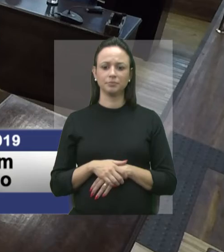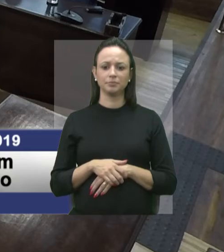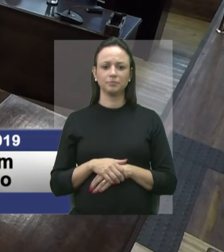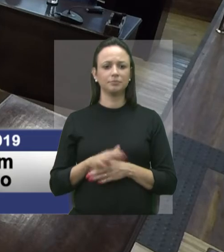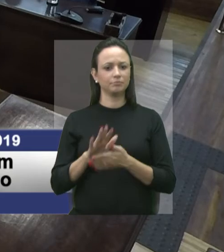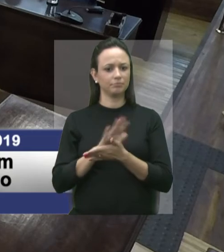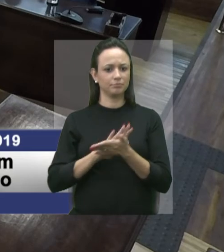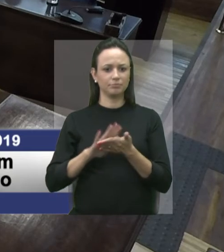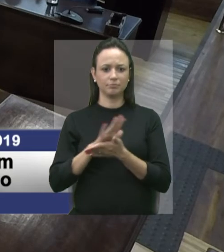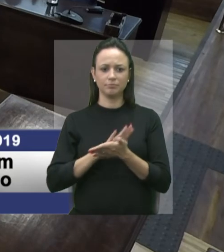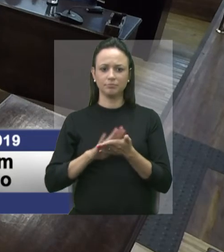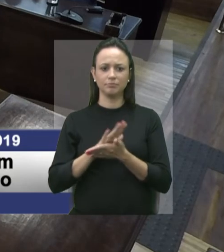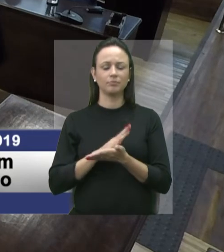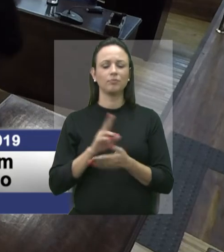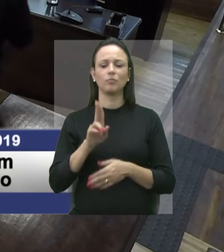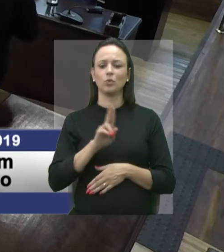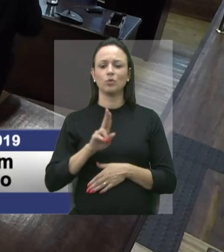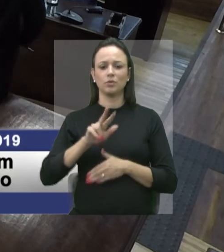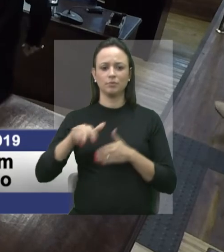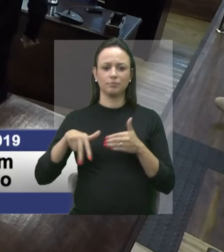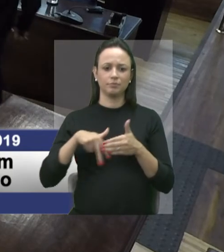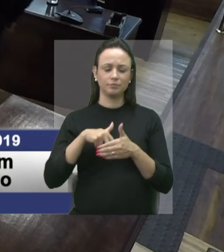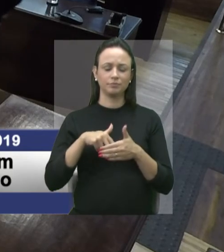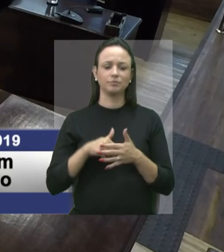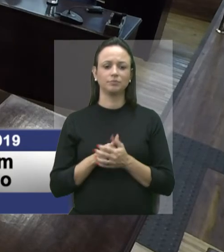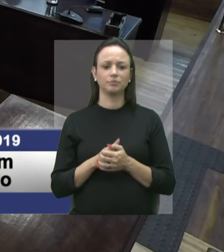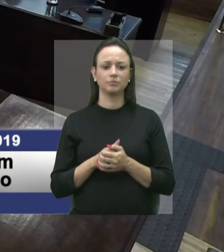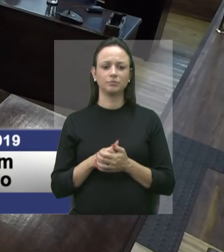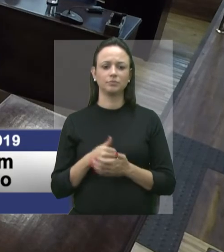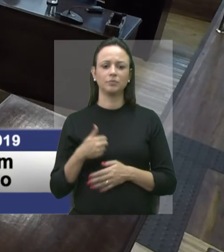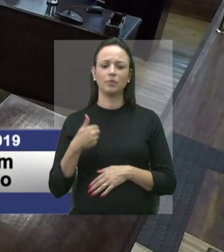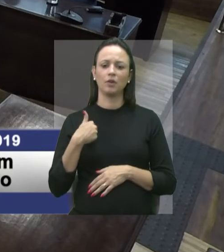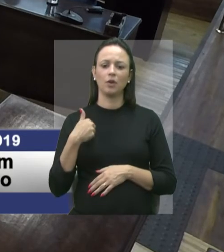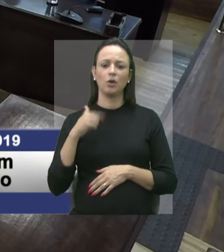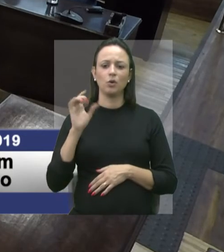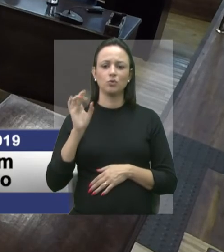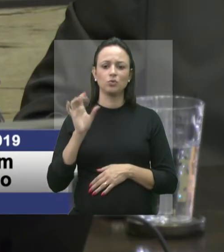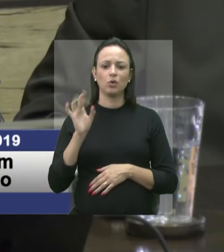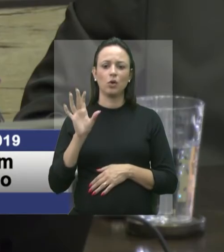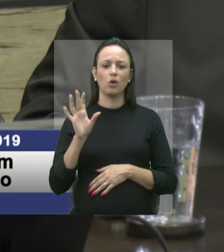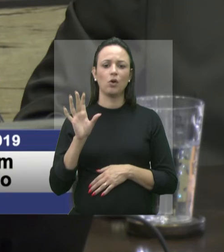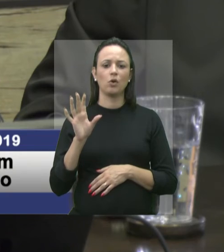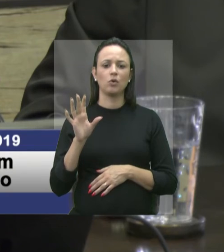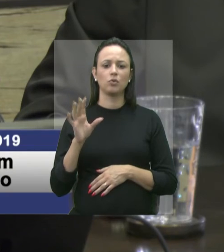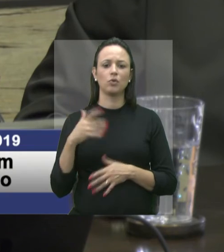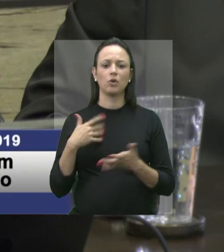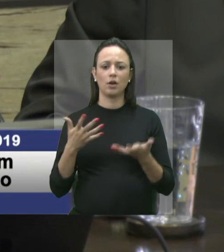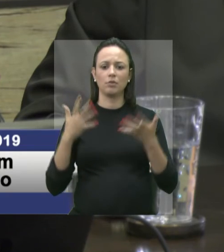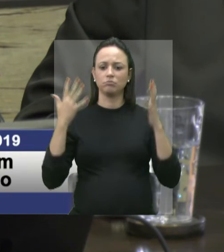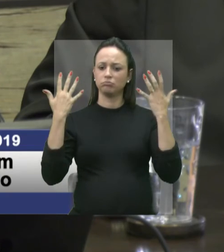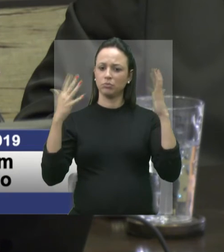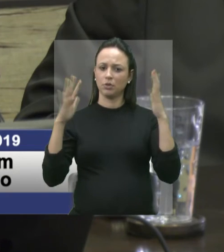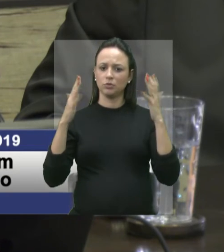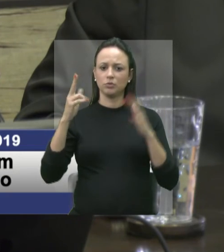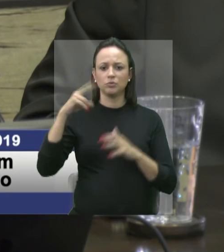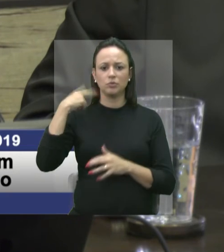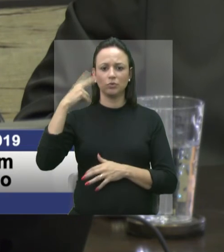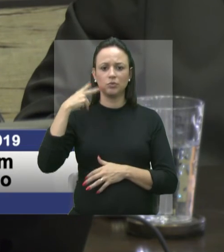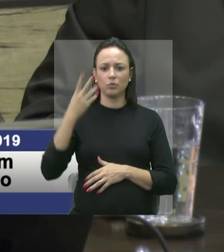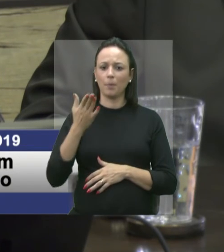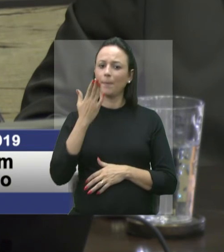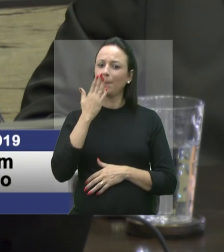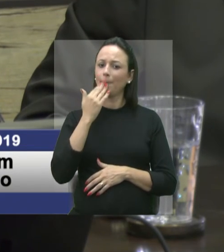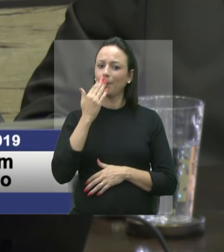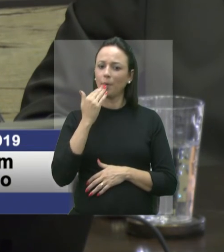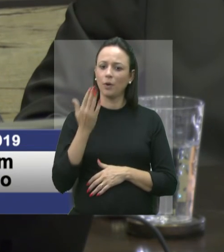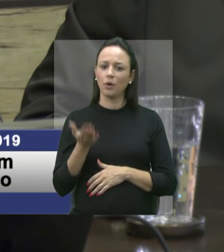Ninguém mais querendo se manifestar? Só quero deixar aqui os meus parabéns ao vereador José Carlos